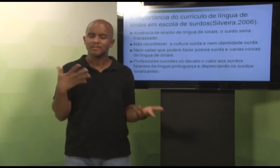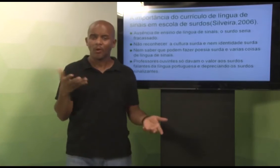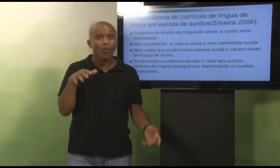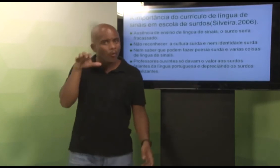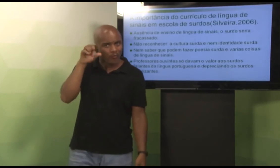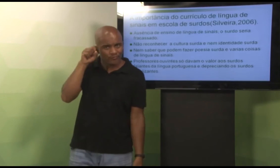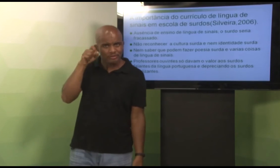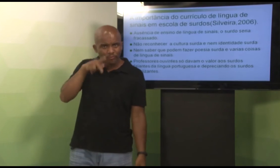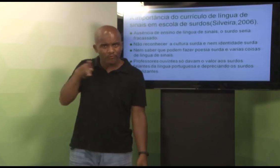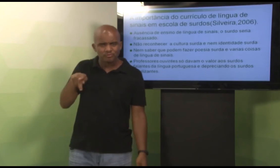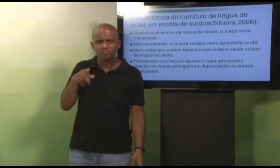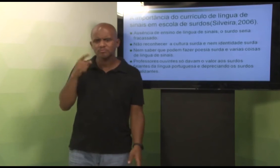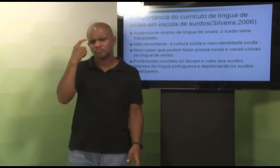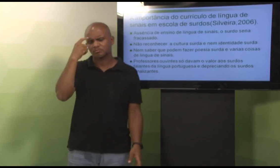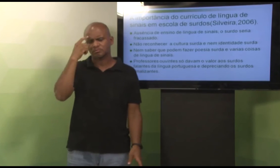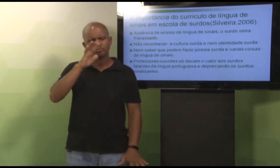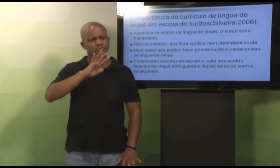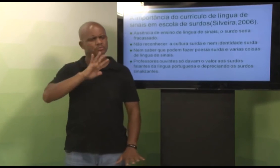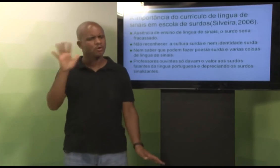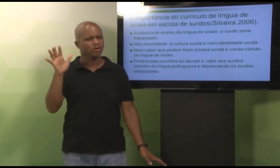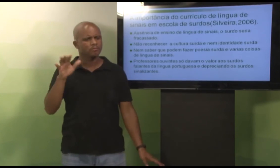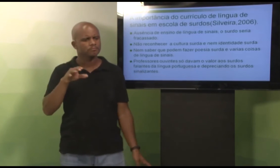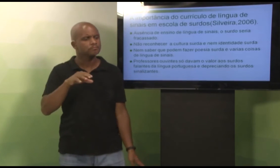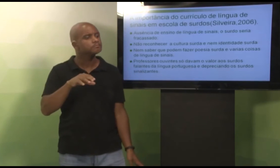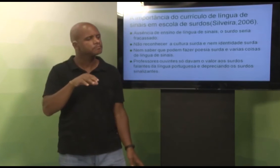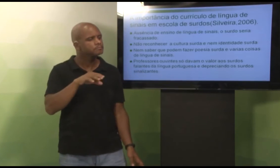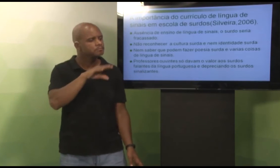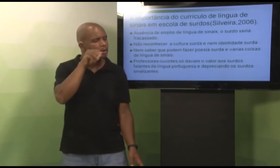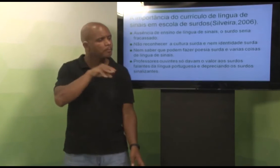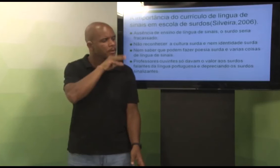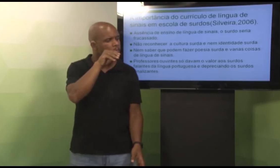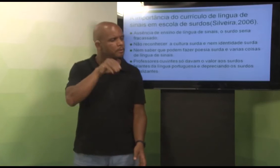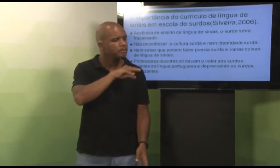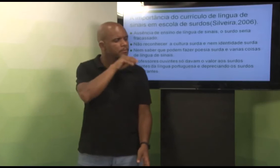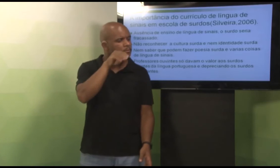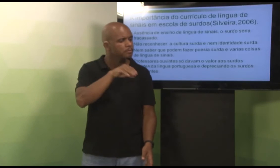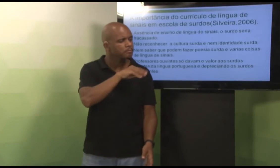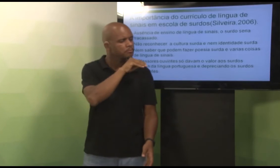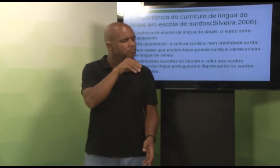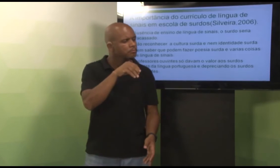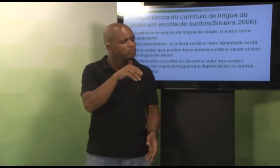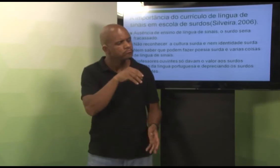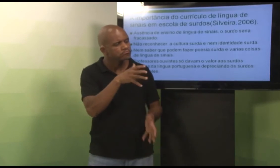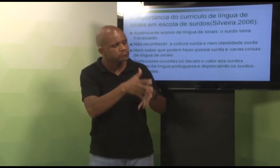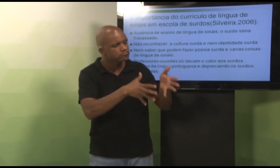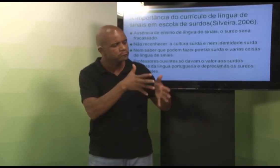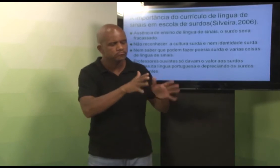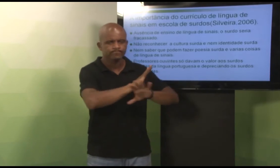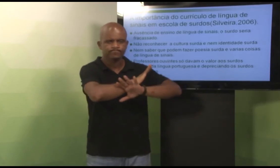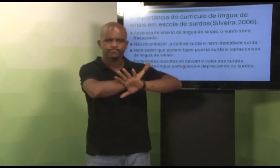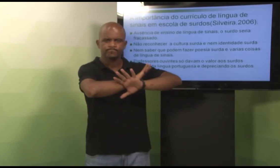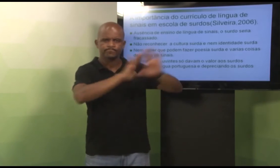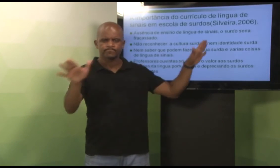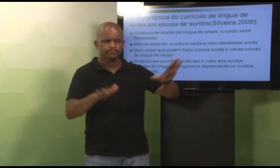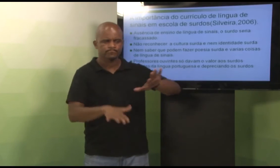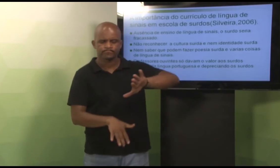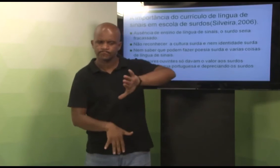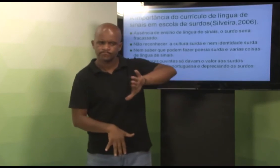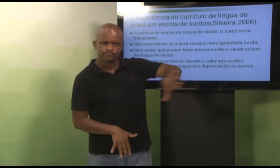o ensino da língua de sinais para que esse aluno se desenvolva. Então, quando o professor é ouvinte, ele utiliza somente a